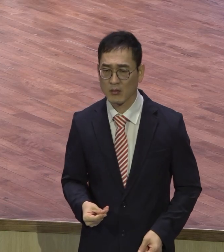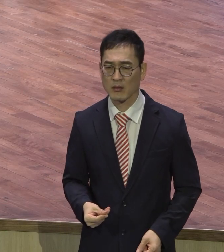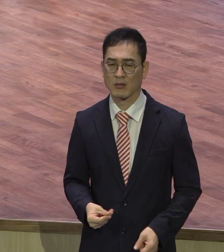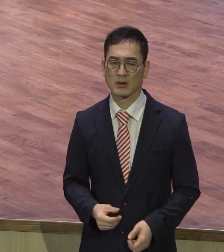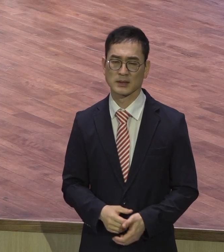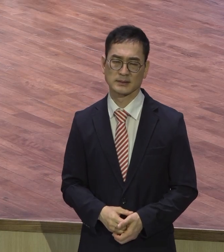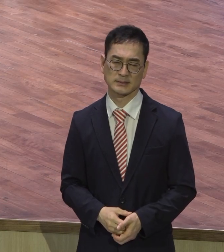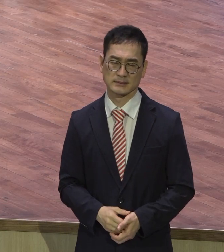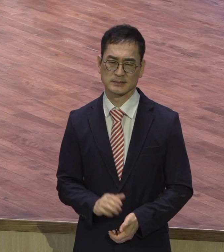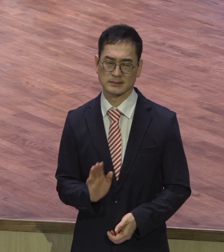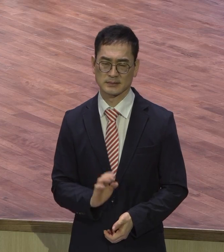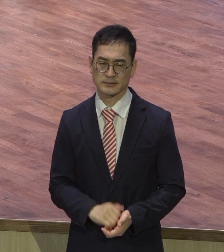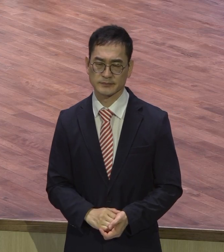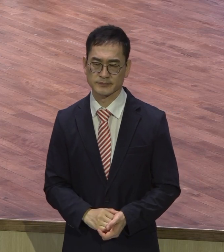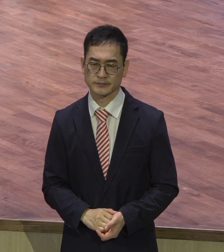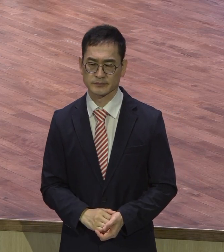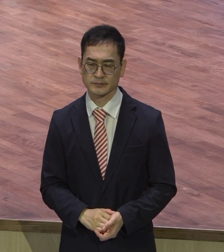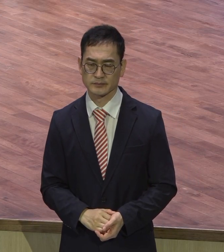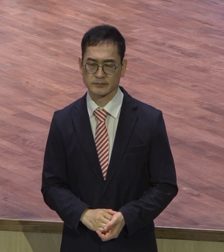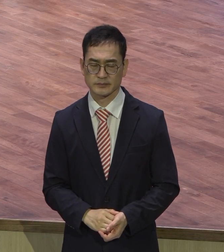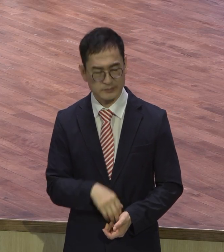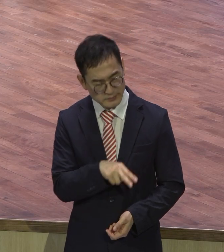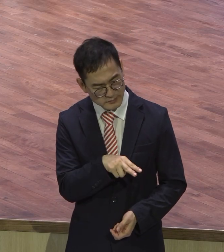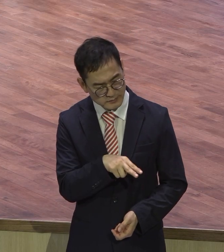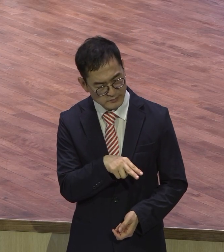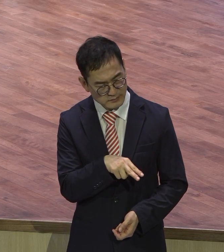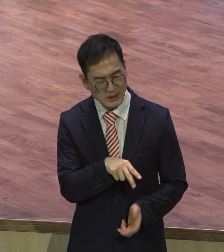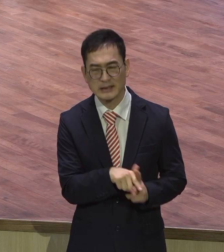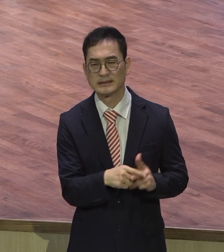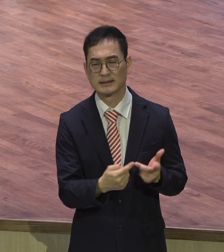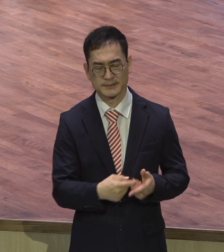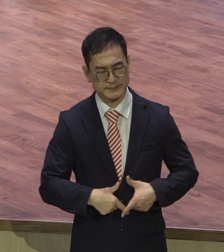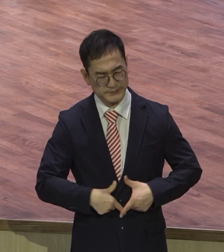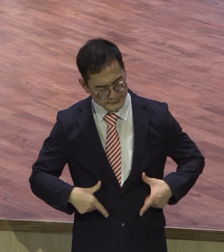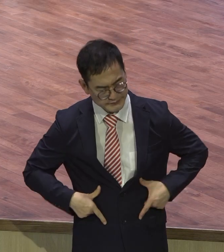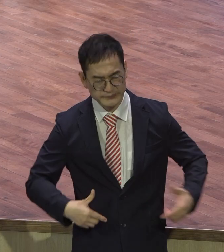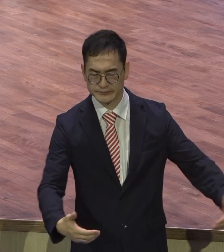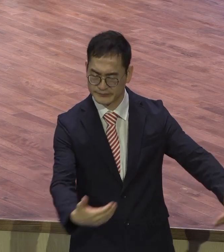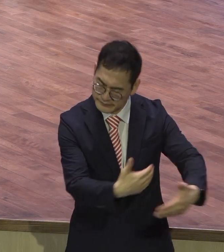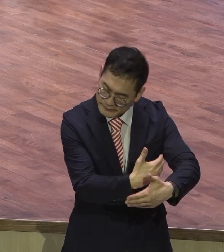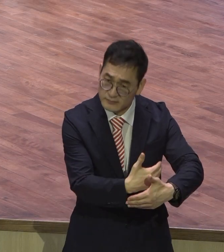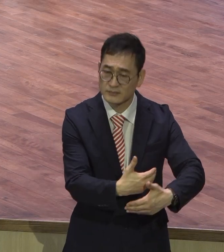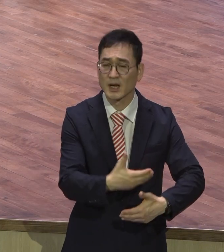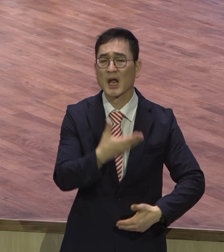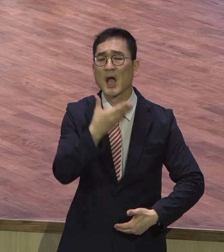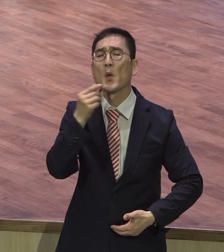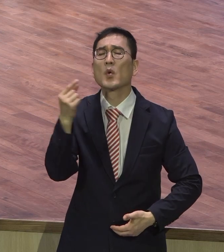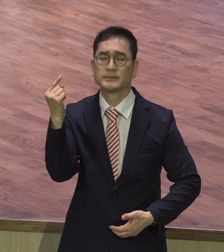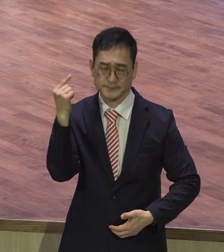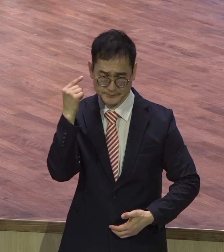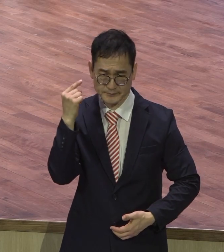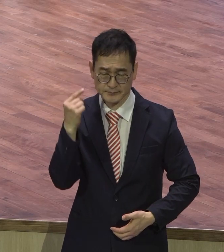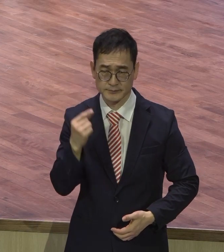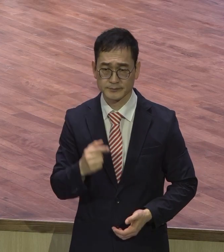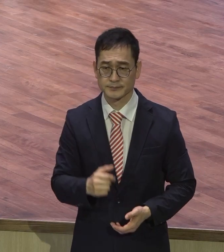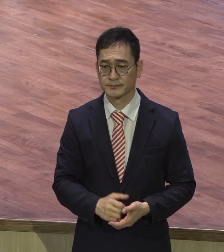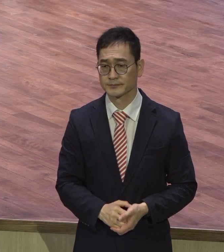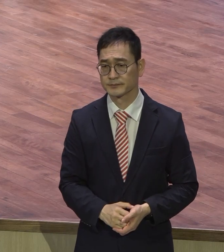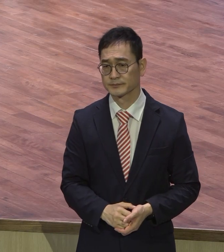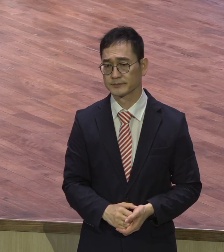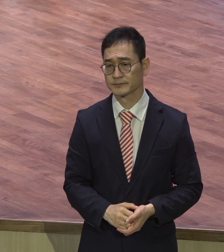외로웠으면 얼마나 힘들었으면 그랬을까 그렇게 치료하고 이해하고 복음이 그래야 행복하고 그래야 천국이 되는 거예요